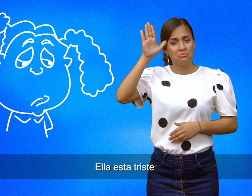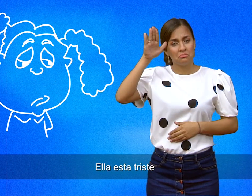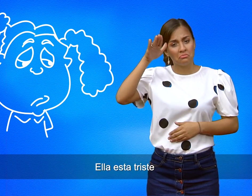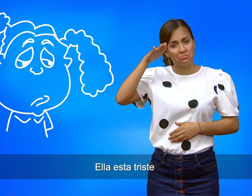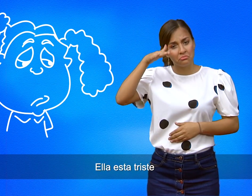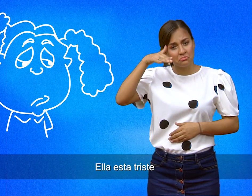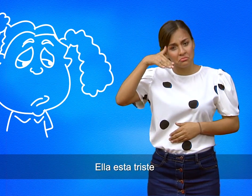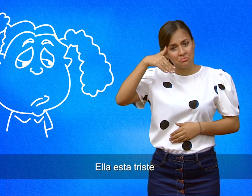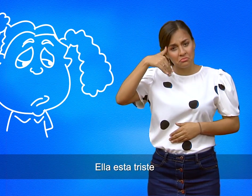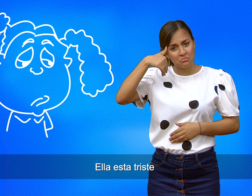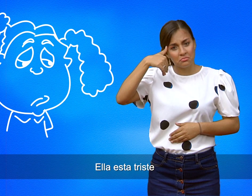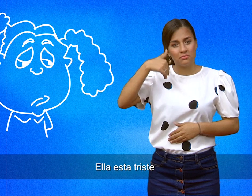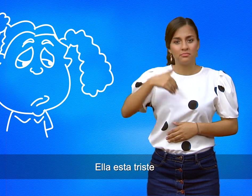Ella está triste.